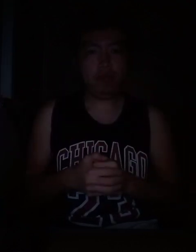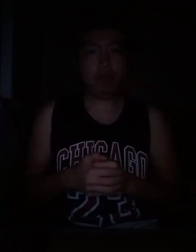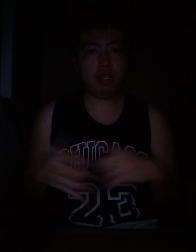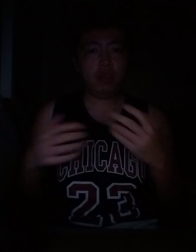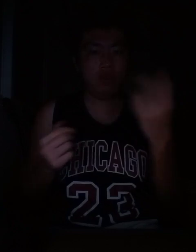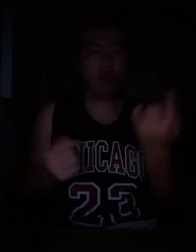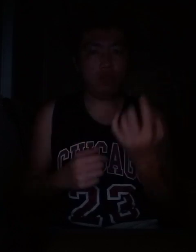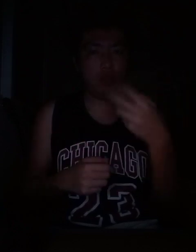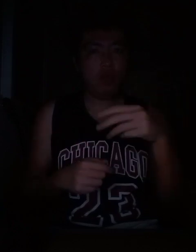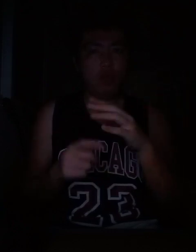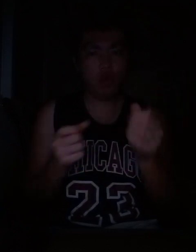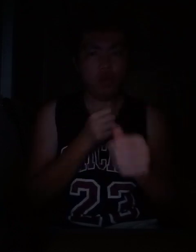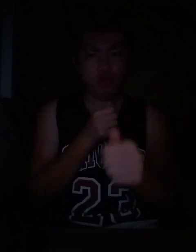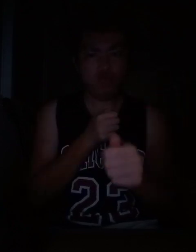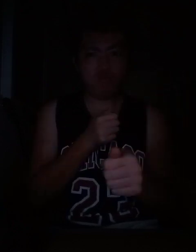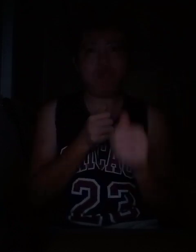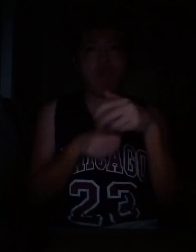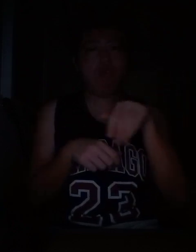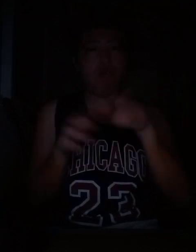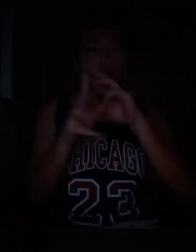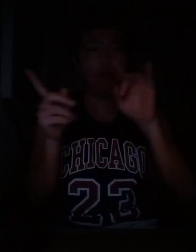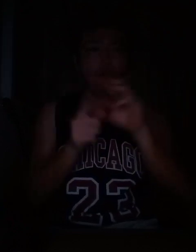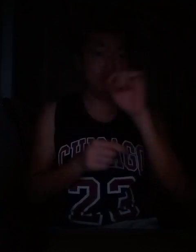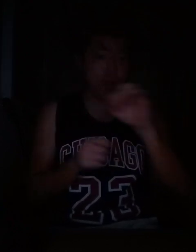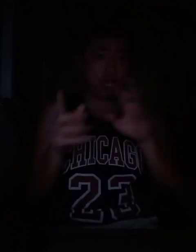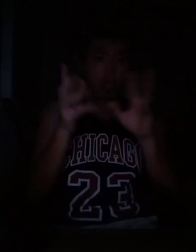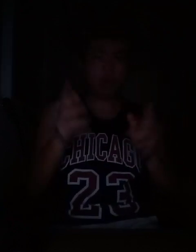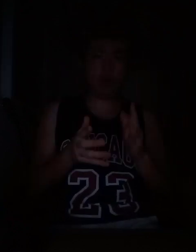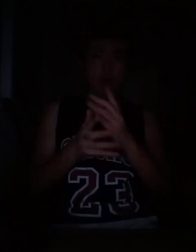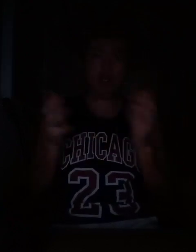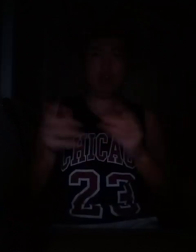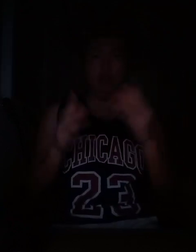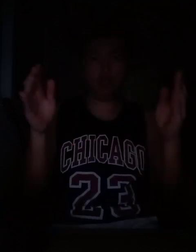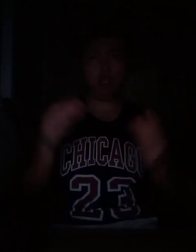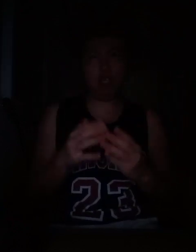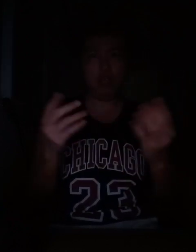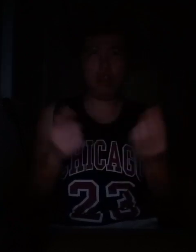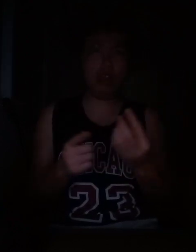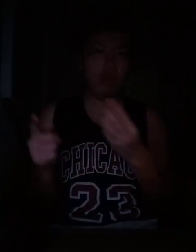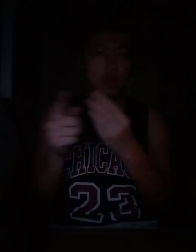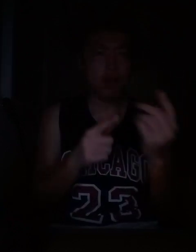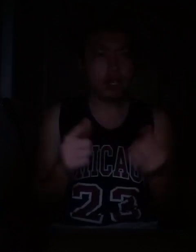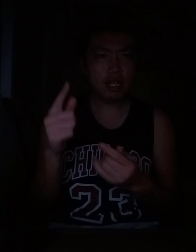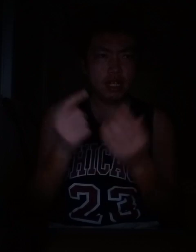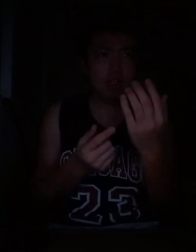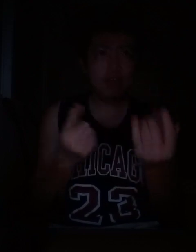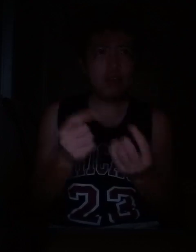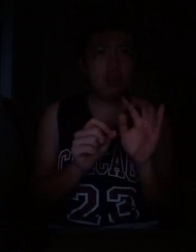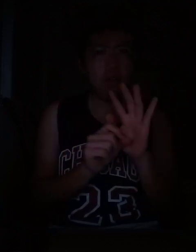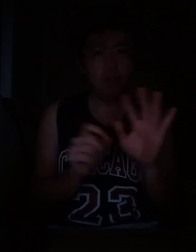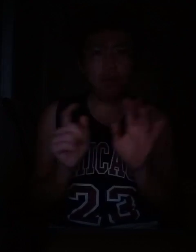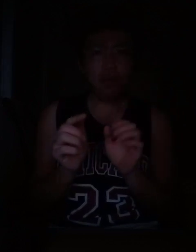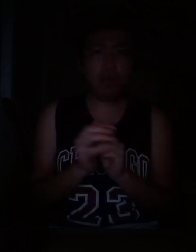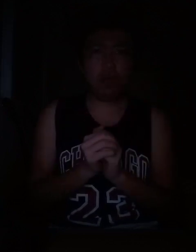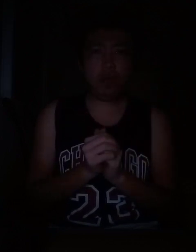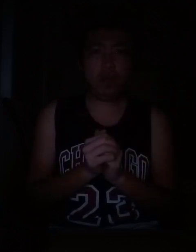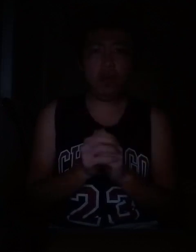조례안은 소화기 등 장비 사용에 대한 보상과 인적 자원 상해에 대한 치료비 지급 등을 명시하고 있는데